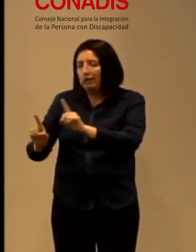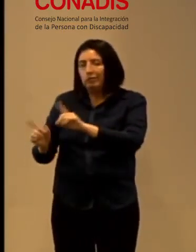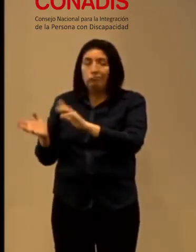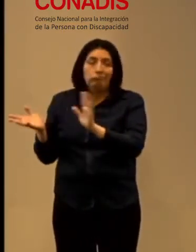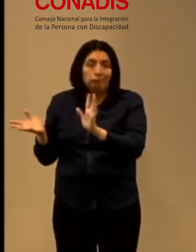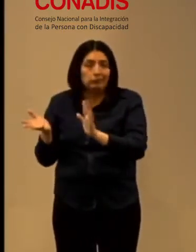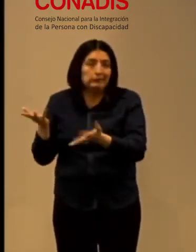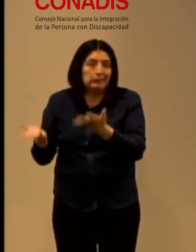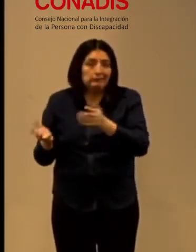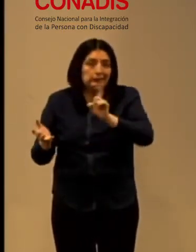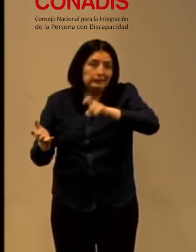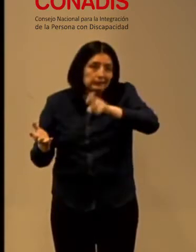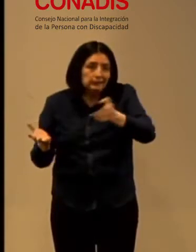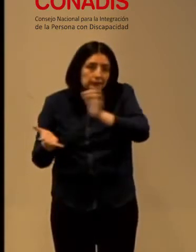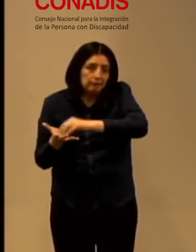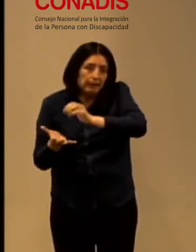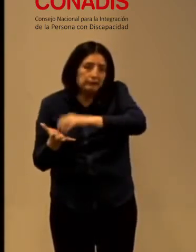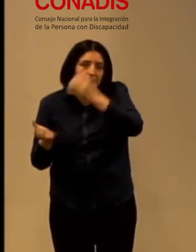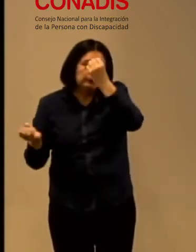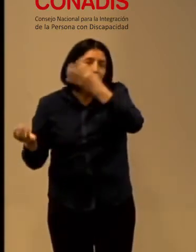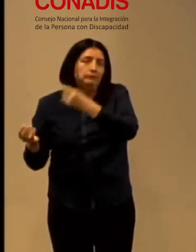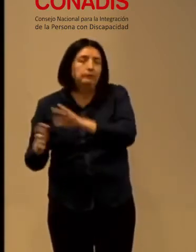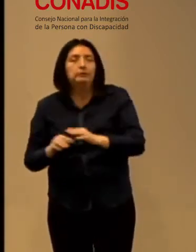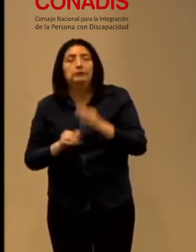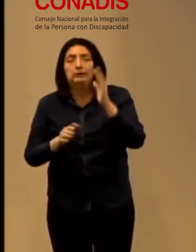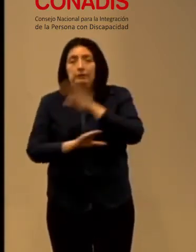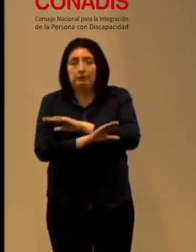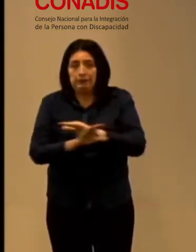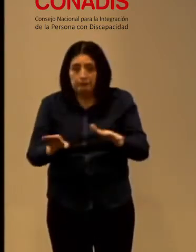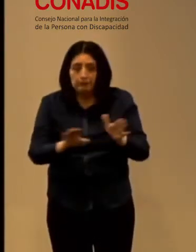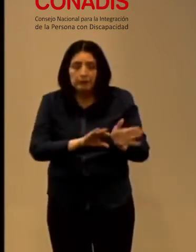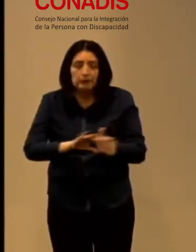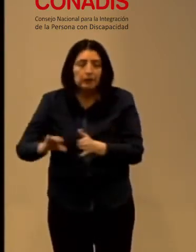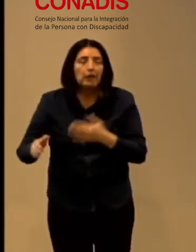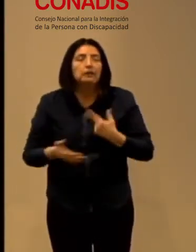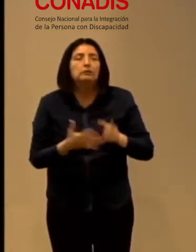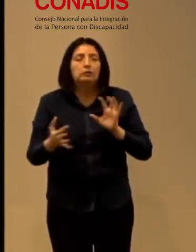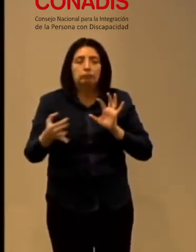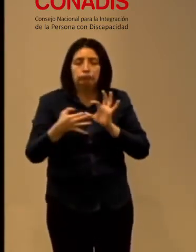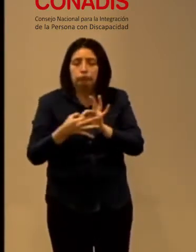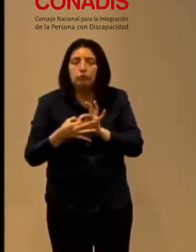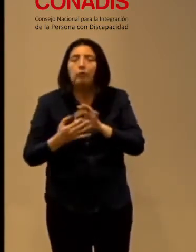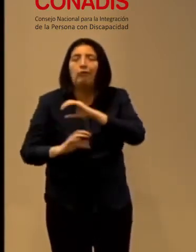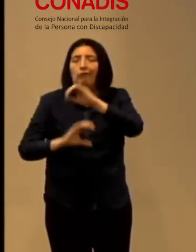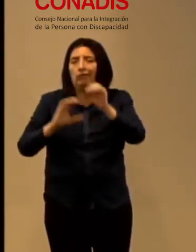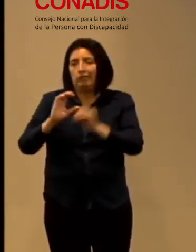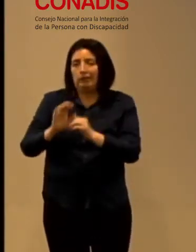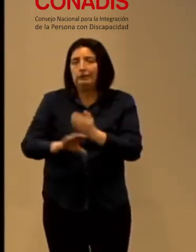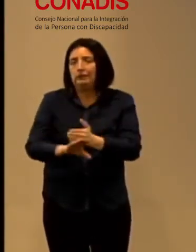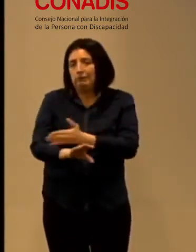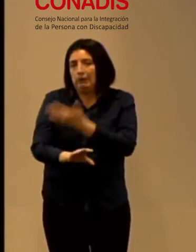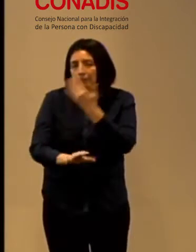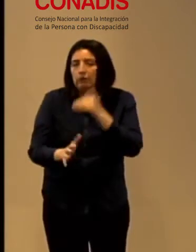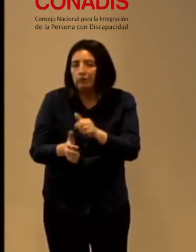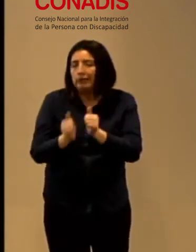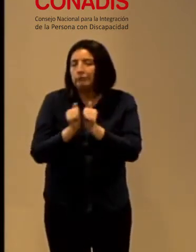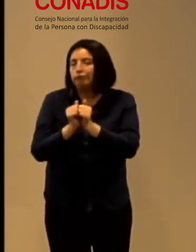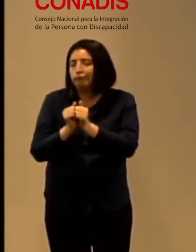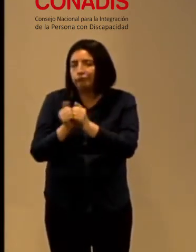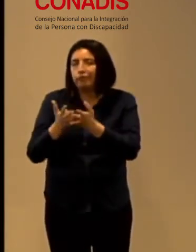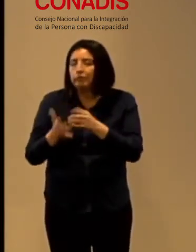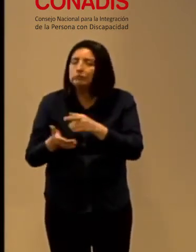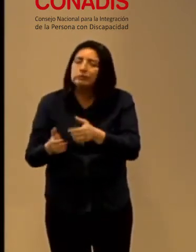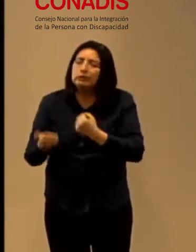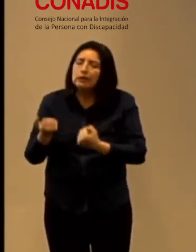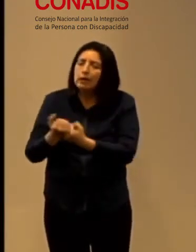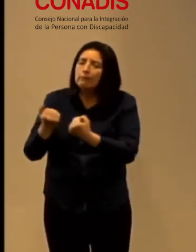otros casos donde se requiera mayor información. Y finalmente, fortalecer nuestra relación con CONADIS para mejorar el acompañamiento y el